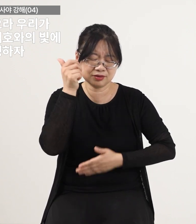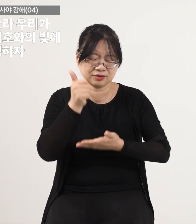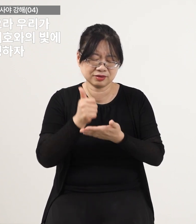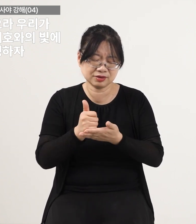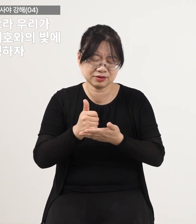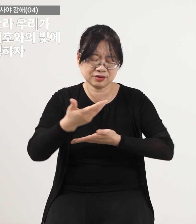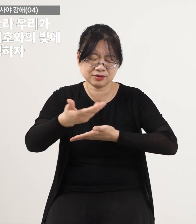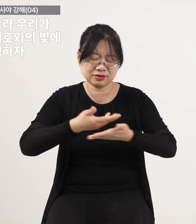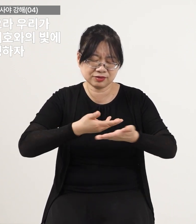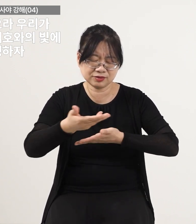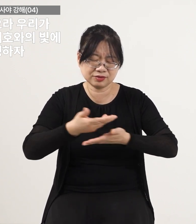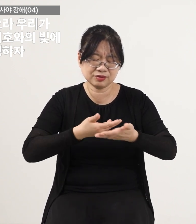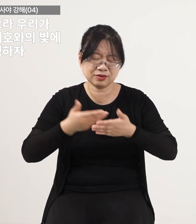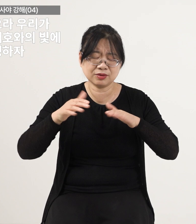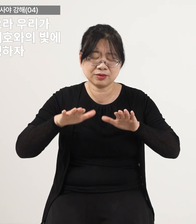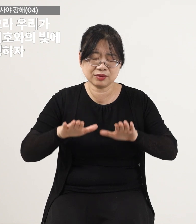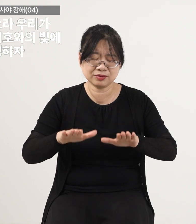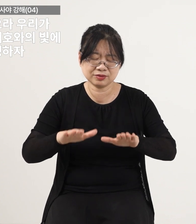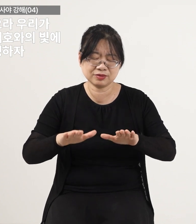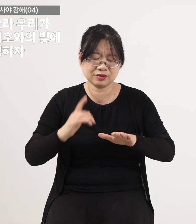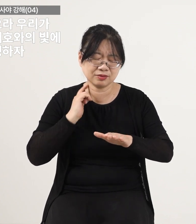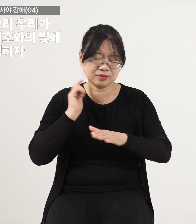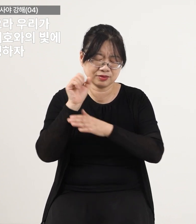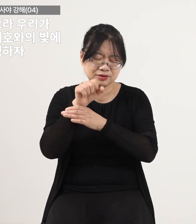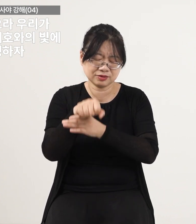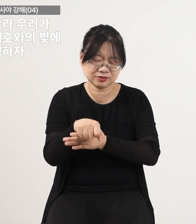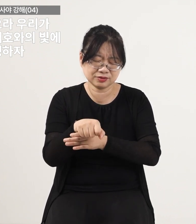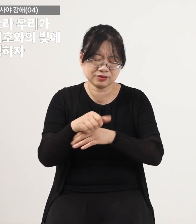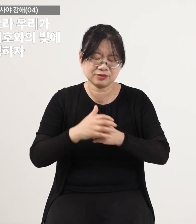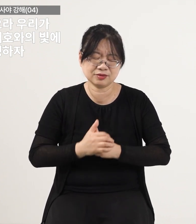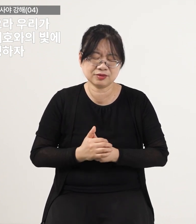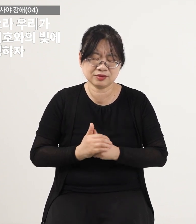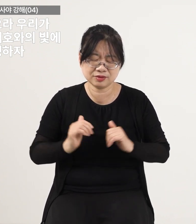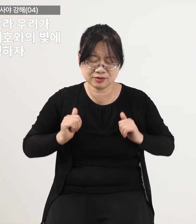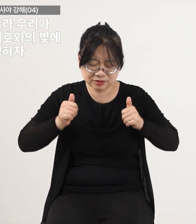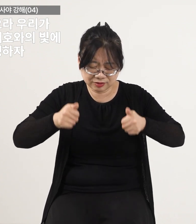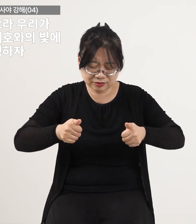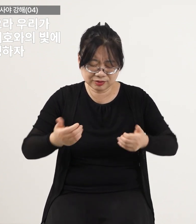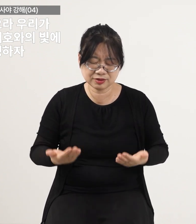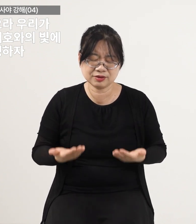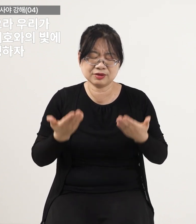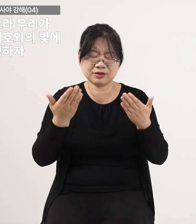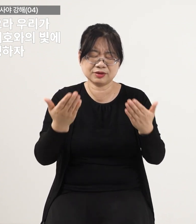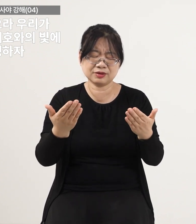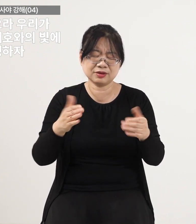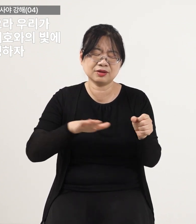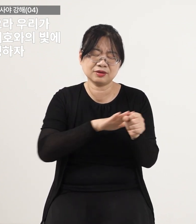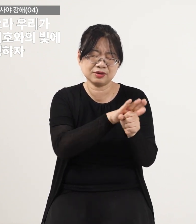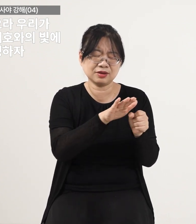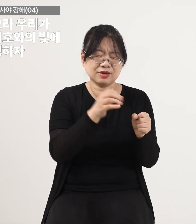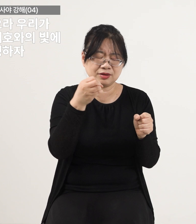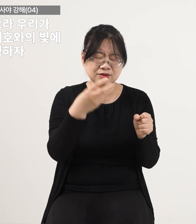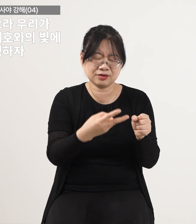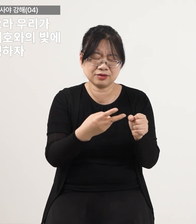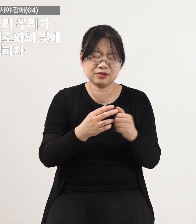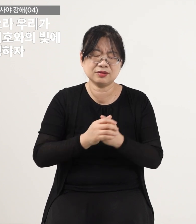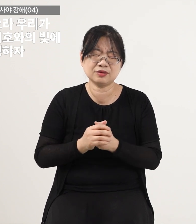성령님의 교통하심이 오늘 머리 숙여 경배를 드리는